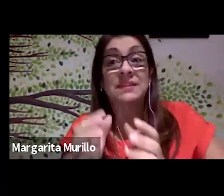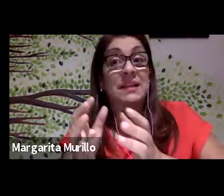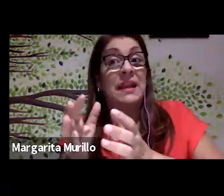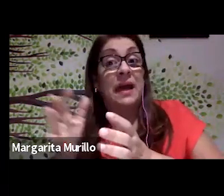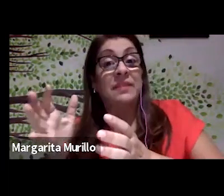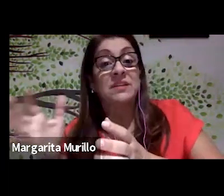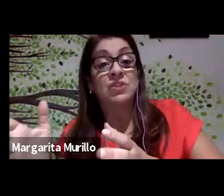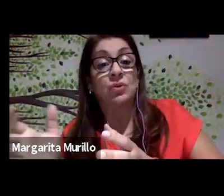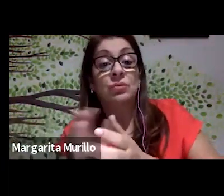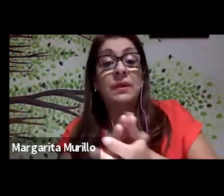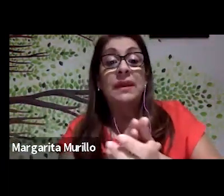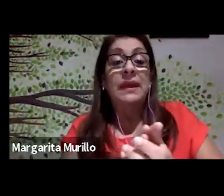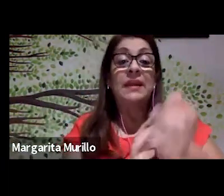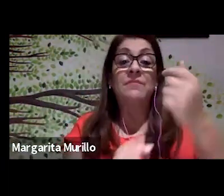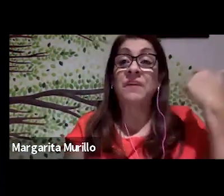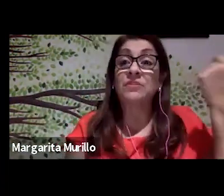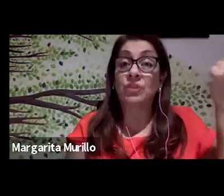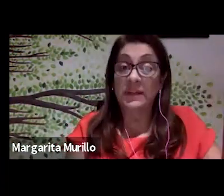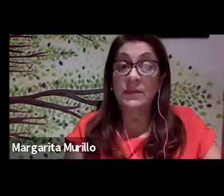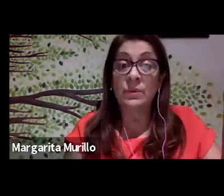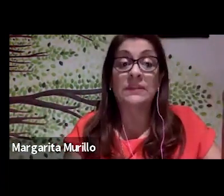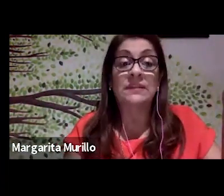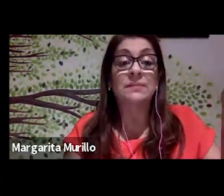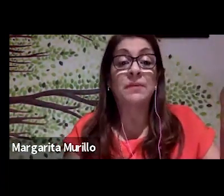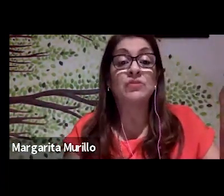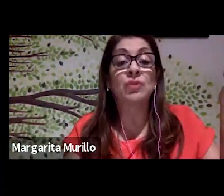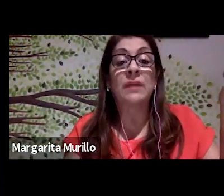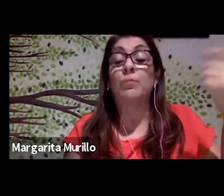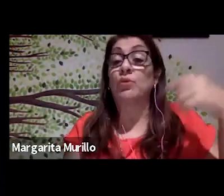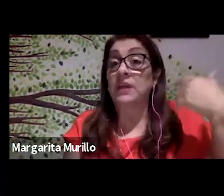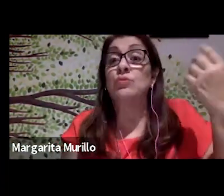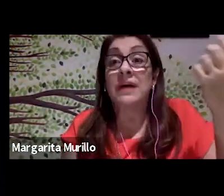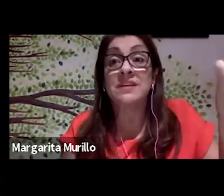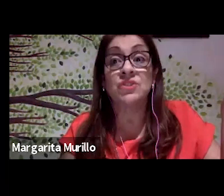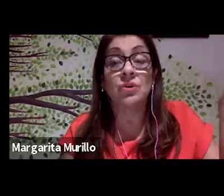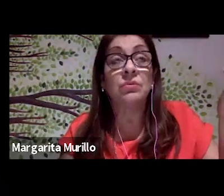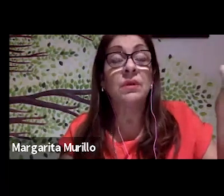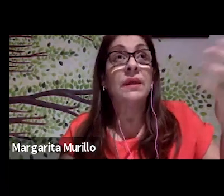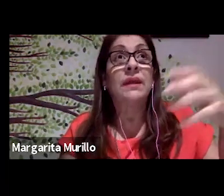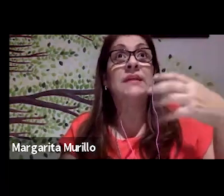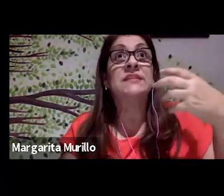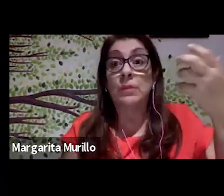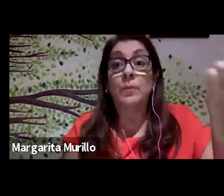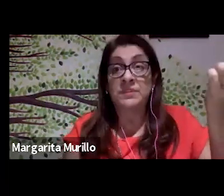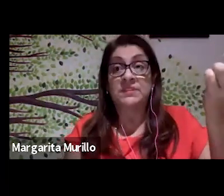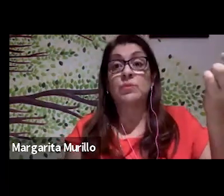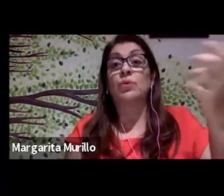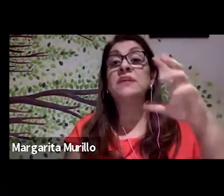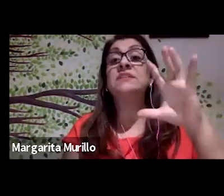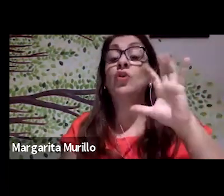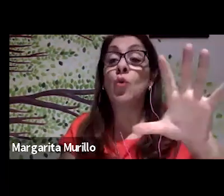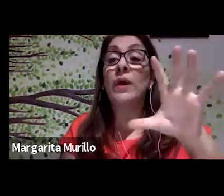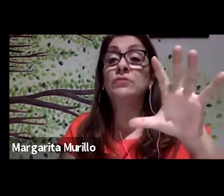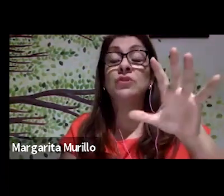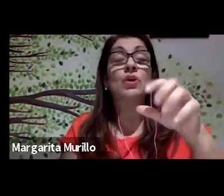que es la adicción el efecto negativo en el desempeño escolar porque hay una adicción y se vuelve obsesivo